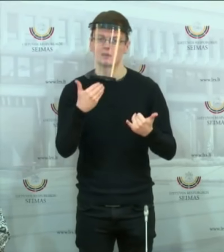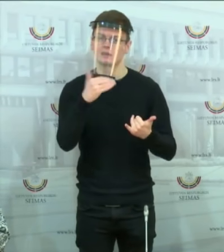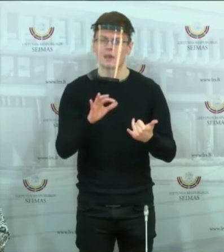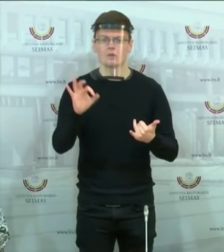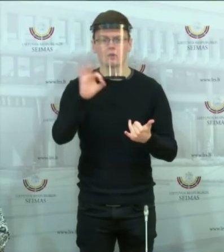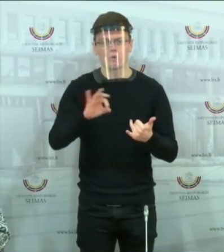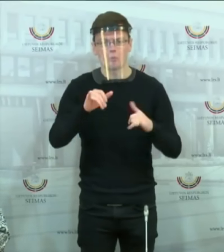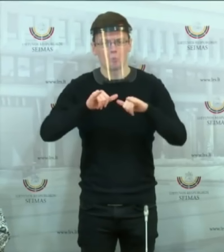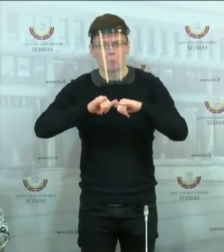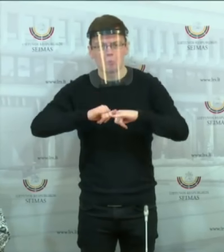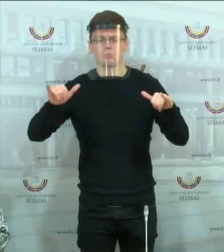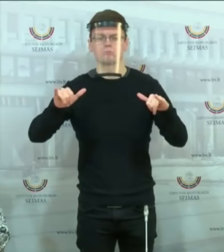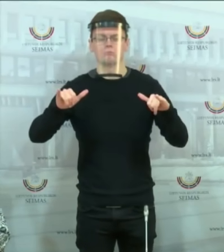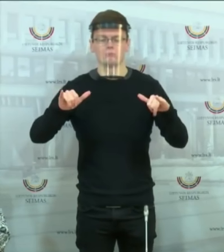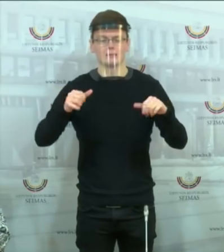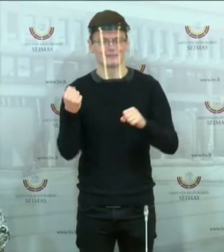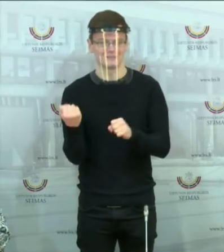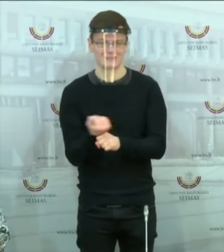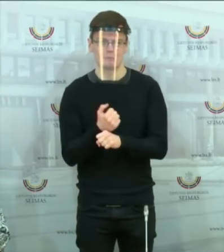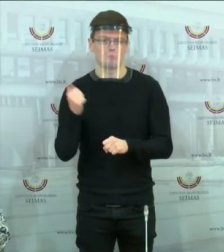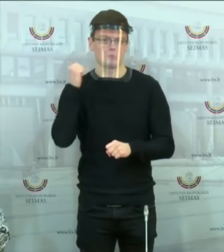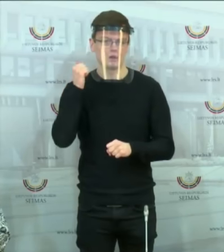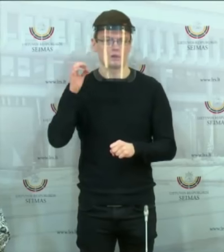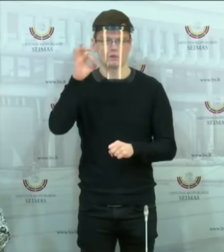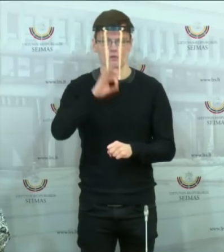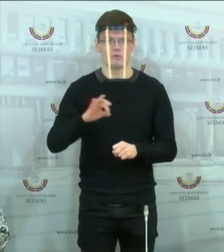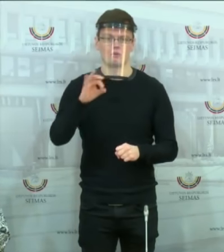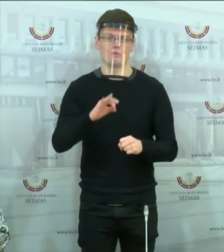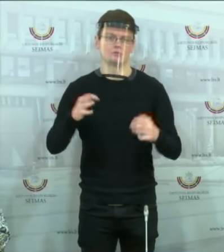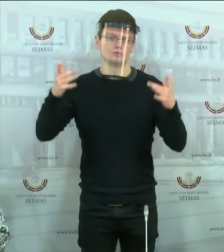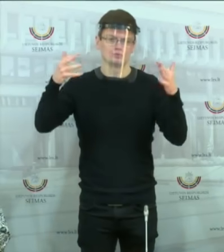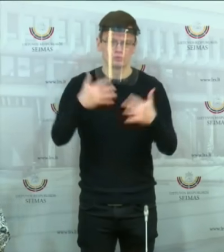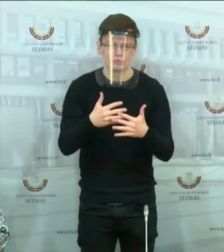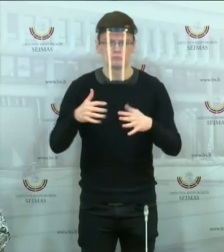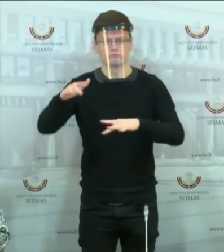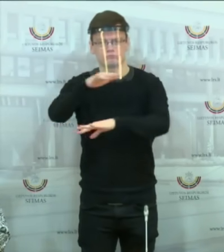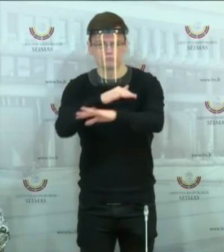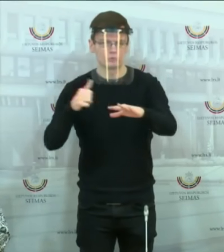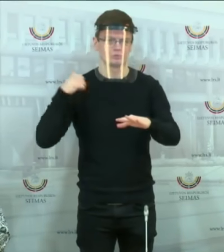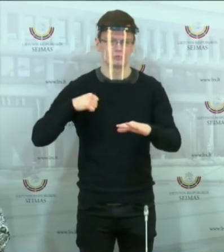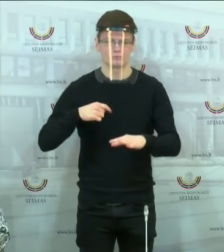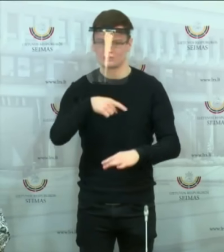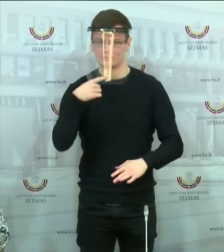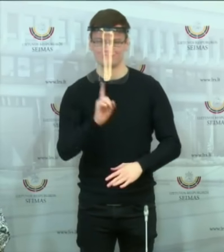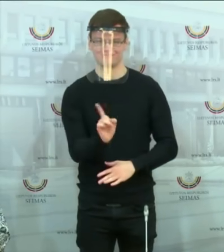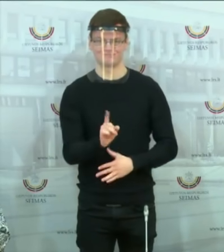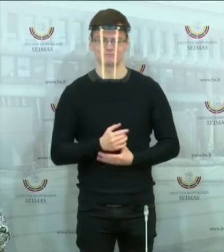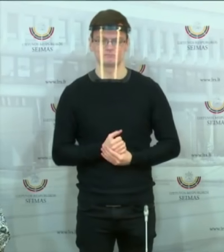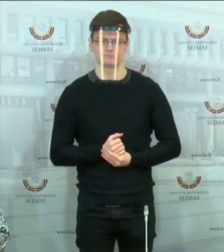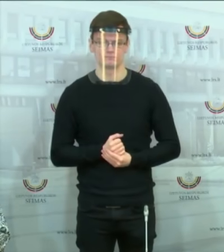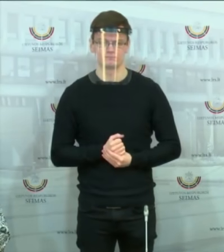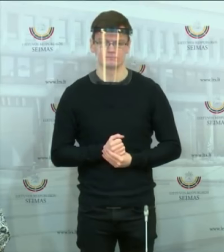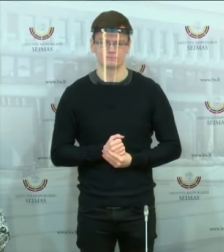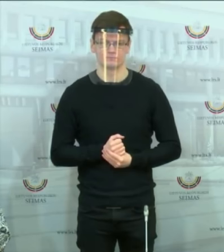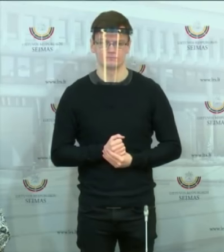bangų, tikrai turėsim palaukti su kažkokiais masiniais susibūrimais. Toliau priemonės, kurios